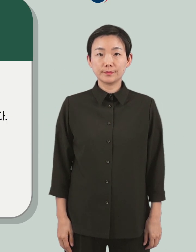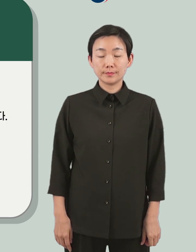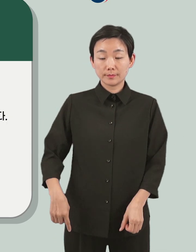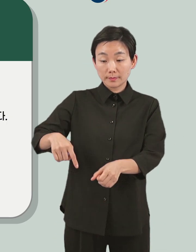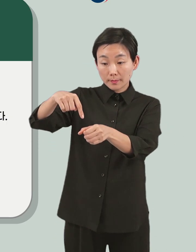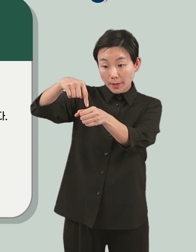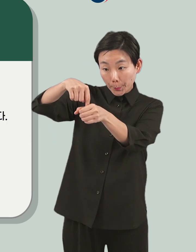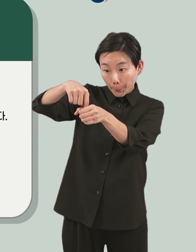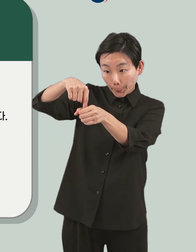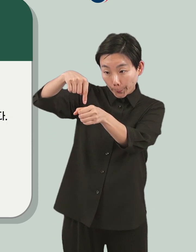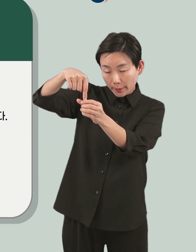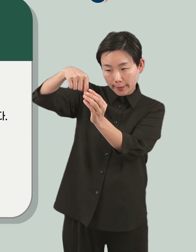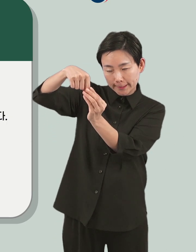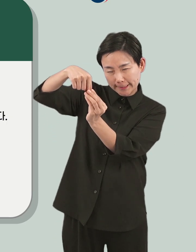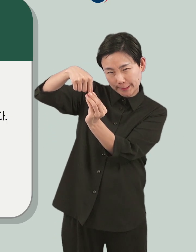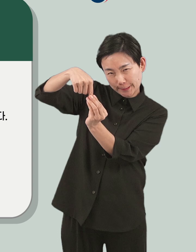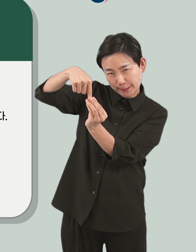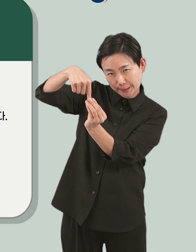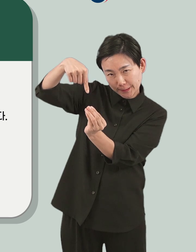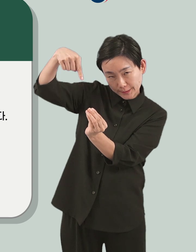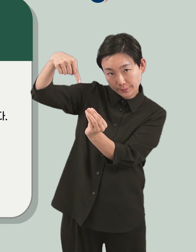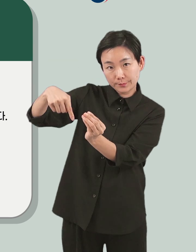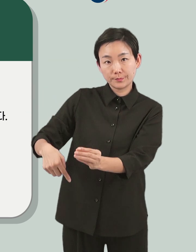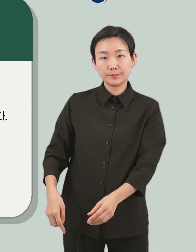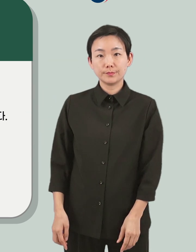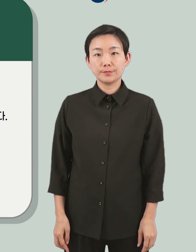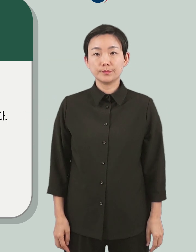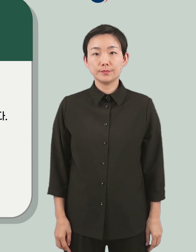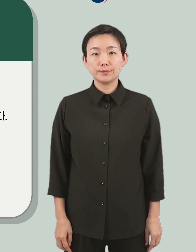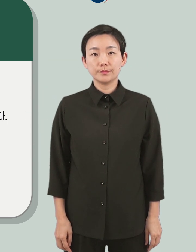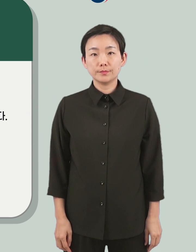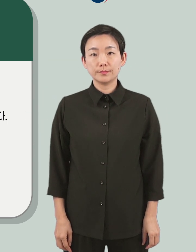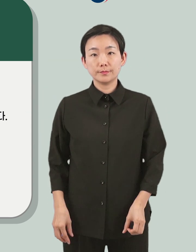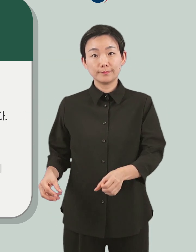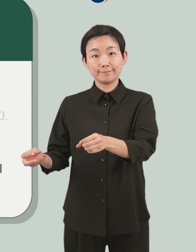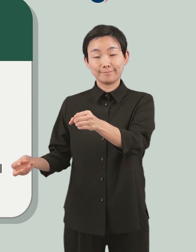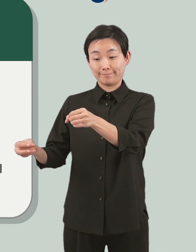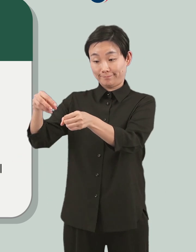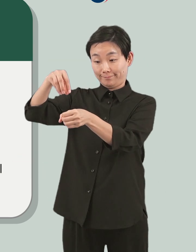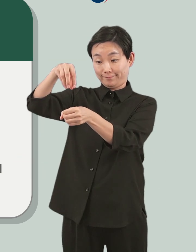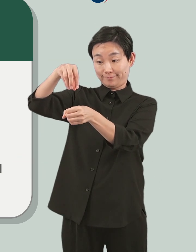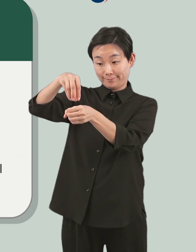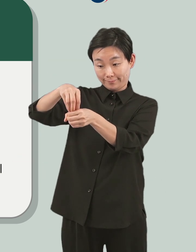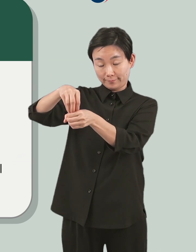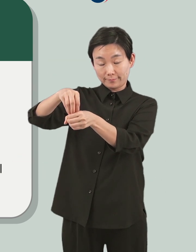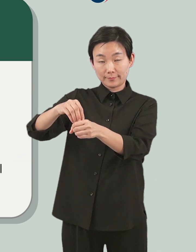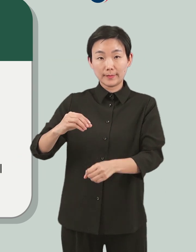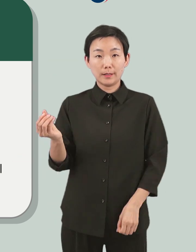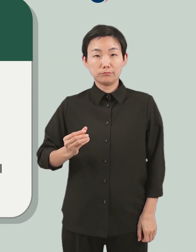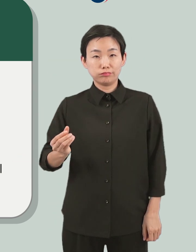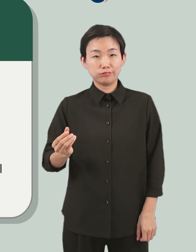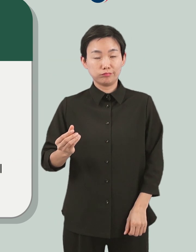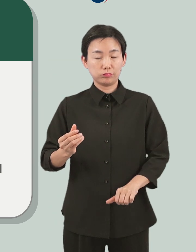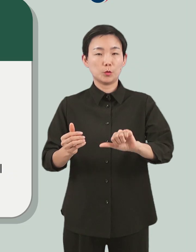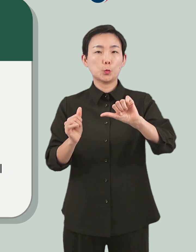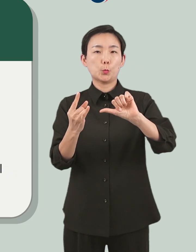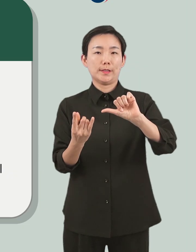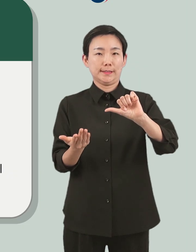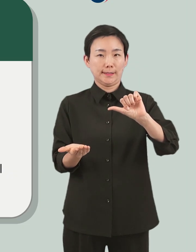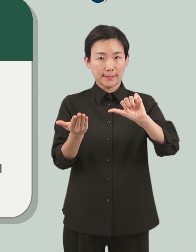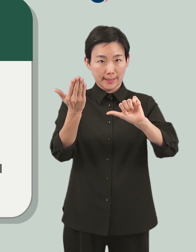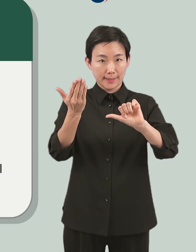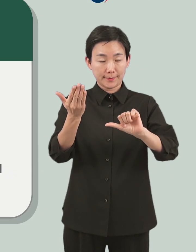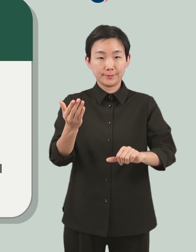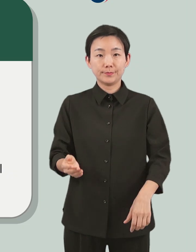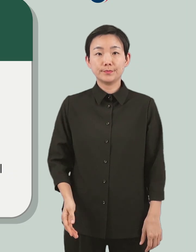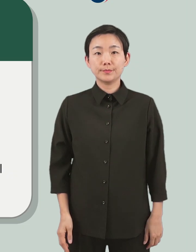이상 휘저어줍니다. 면봉을 천천히 빼내면서 튜브 양옆을 눌러 면봉에 흡수된 검체 혼합액을 충분히